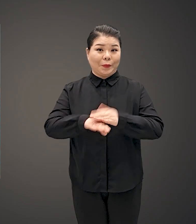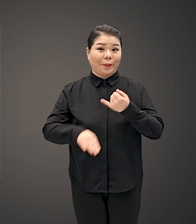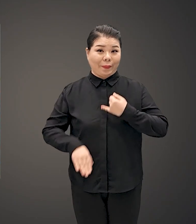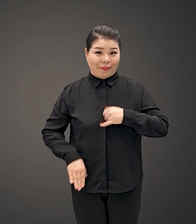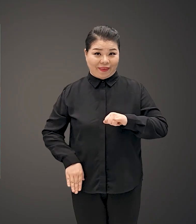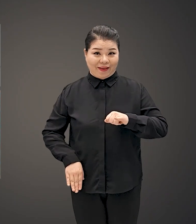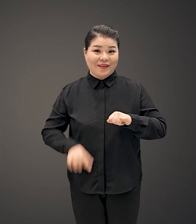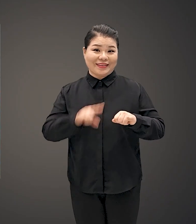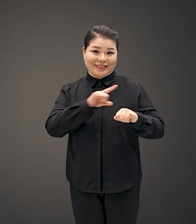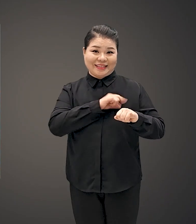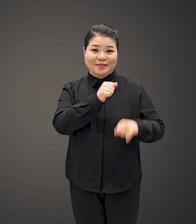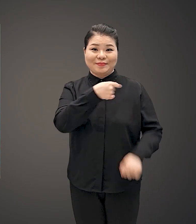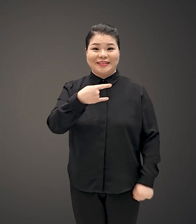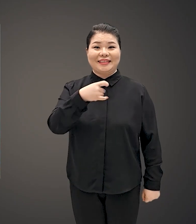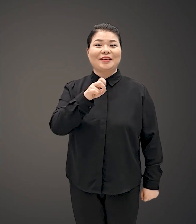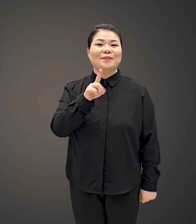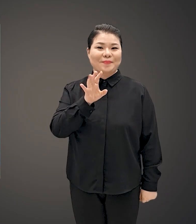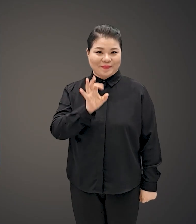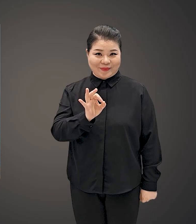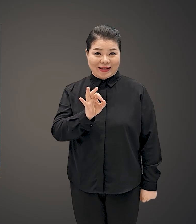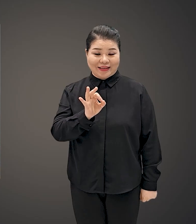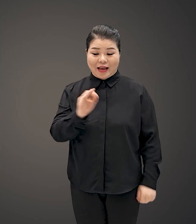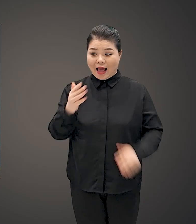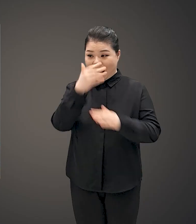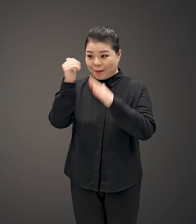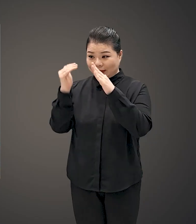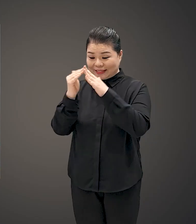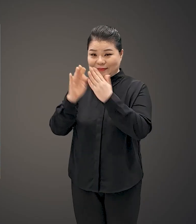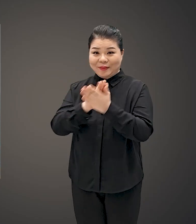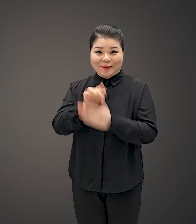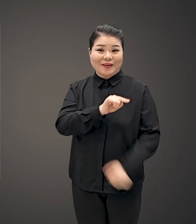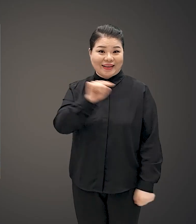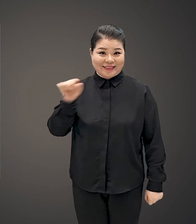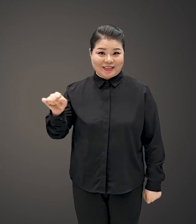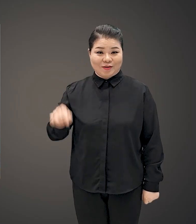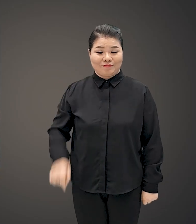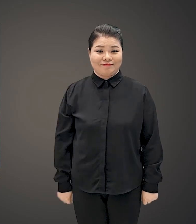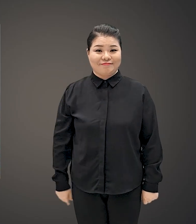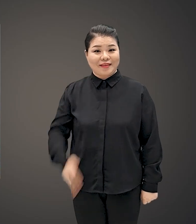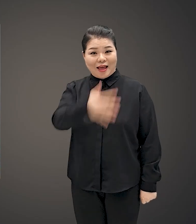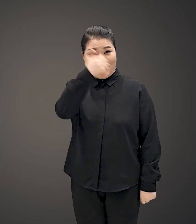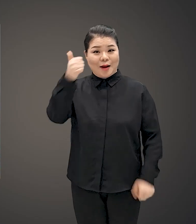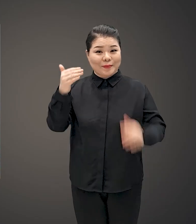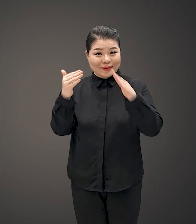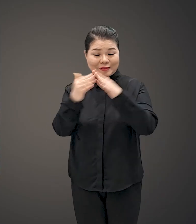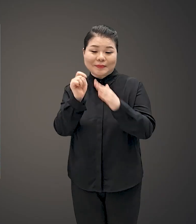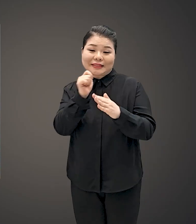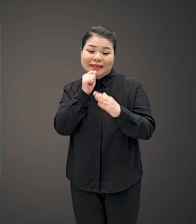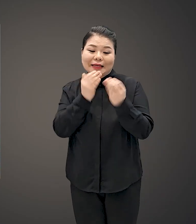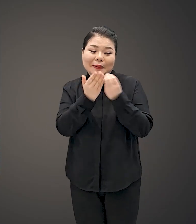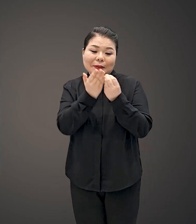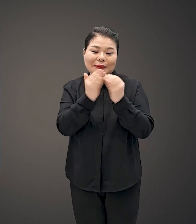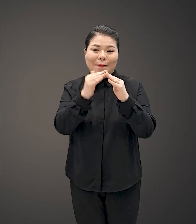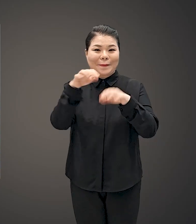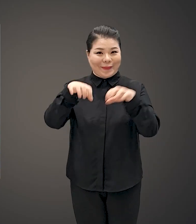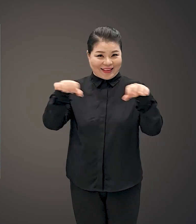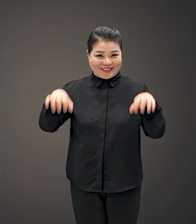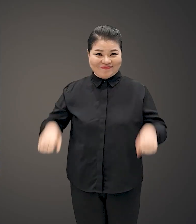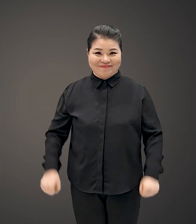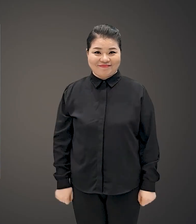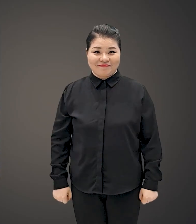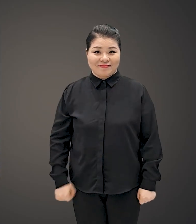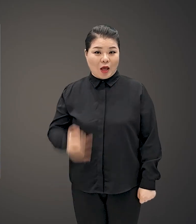희망이가 할아버지 댁에 놀러 왔어요. 할아버지 댁은 작은 섬마을 어섬이에요.